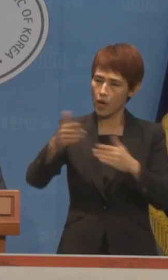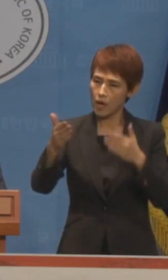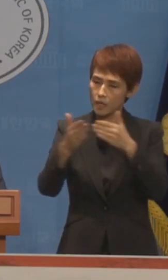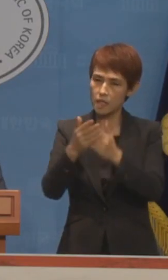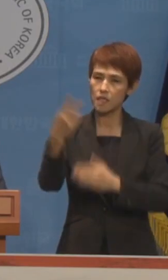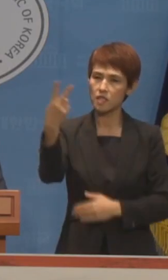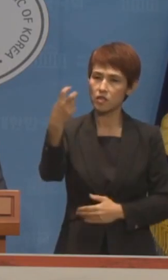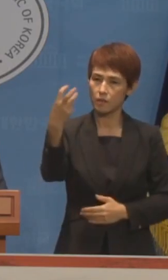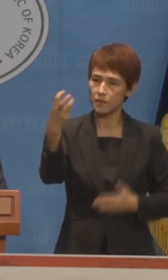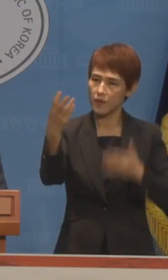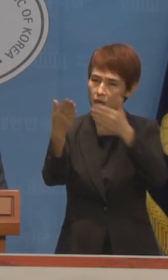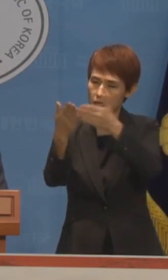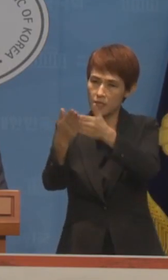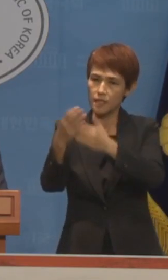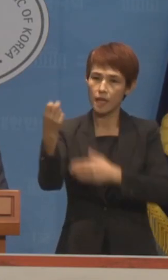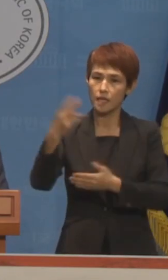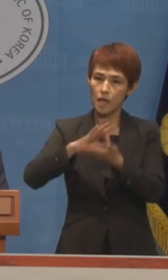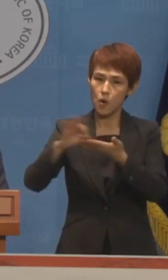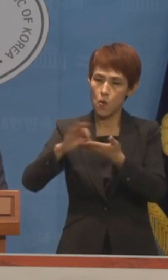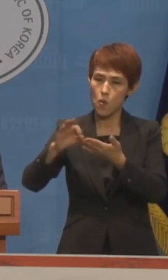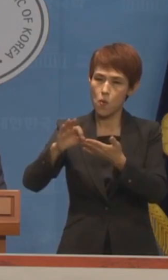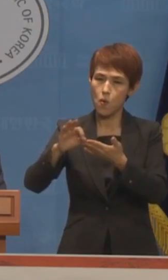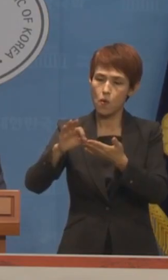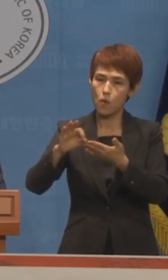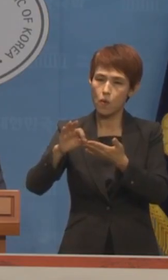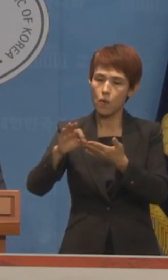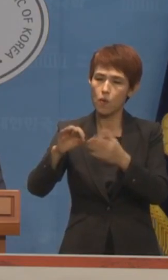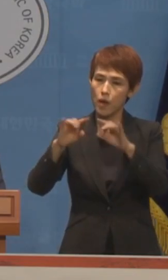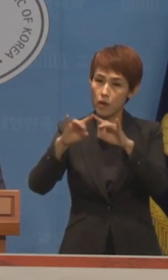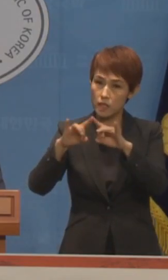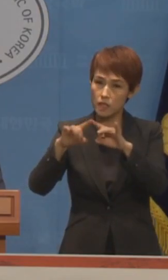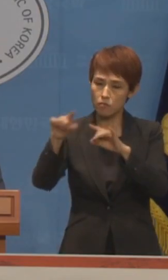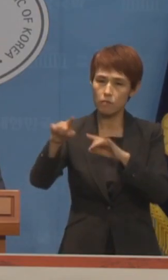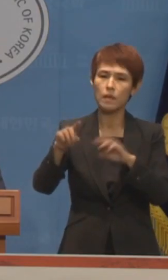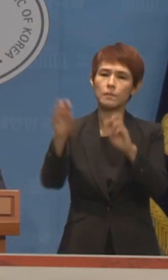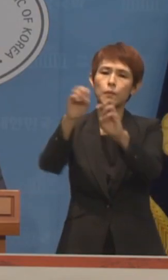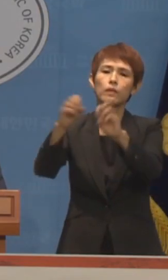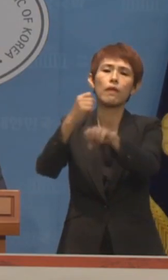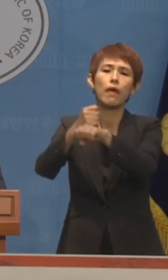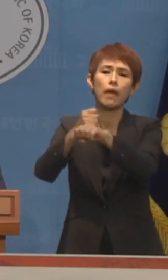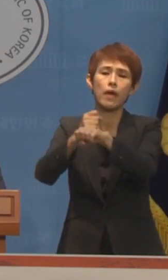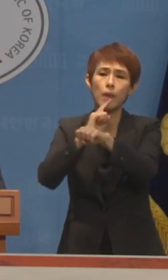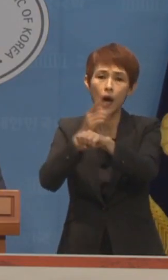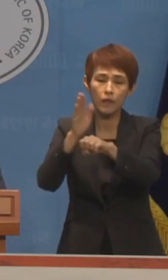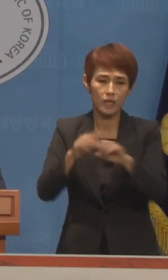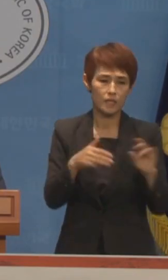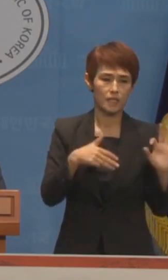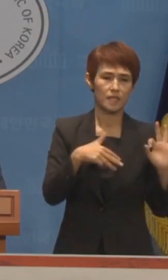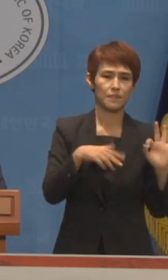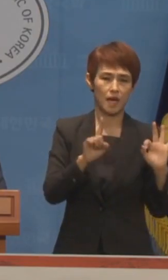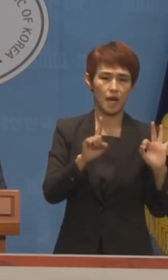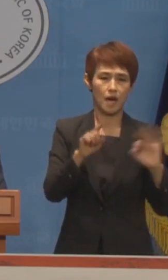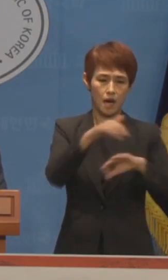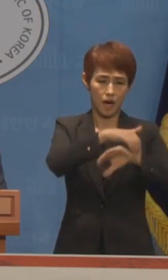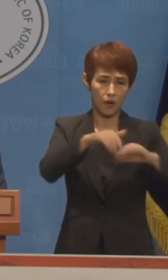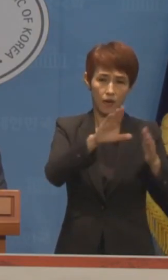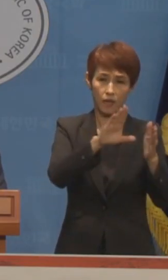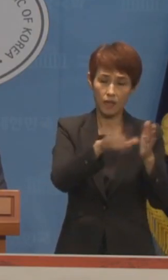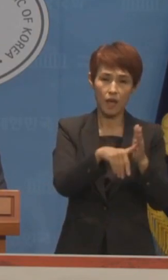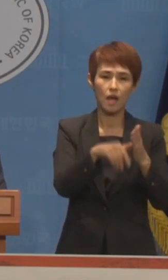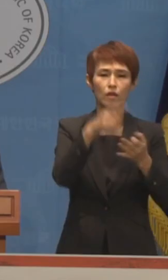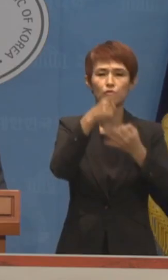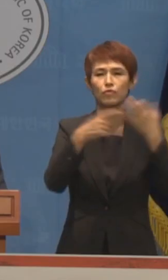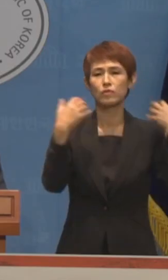NDC의 재생에너지 목표를 30%까지 하겠다고 했습니다만 그것을 10차 정기본에서 윤석열